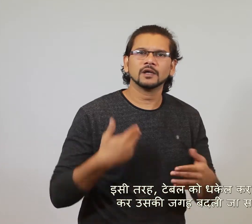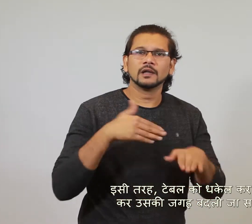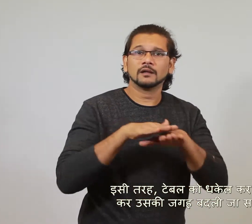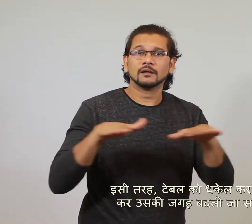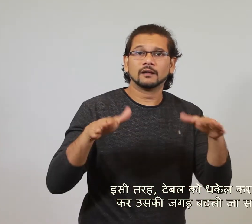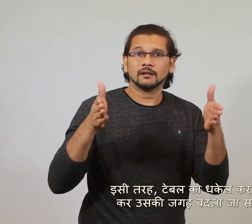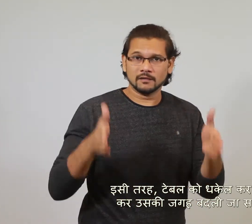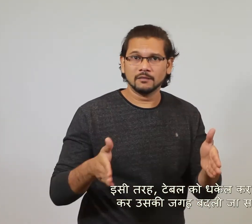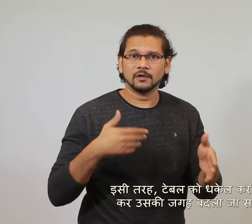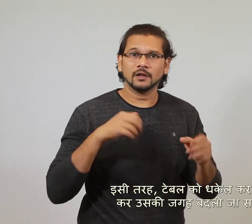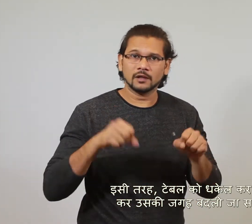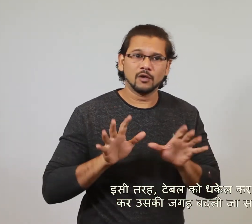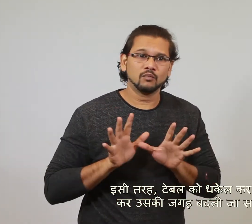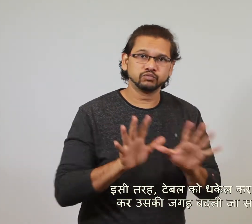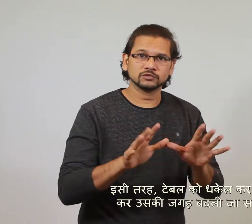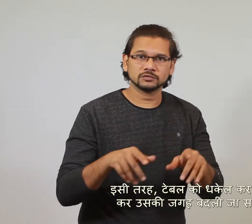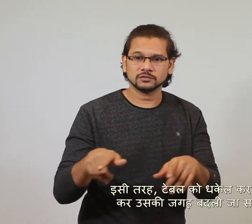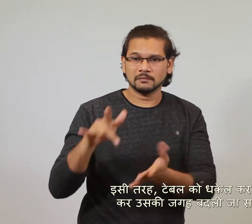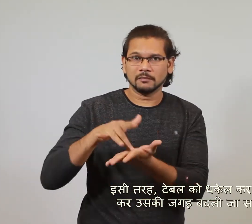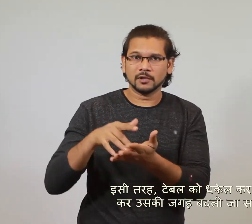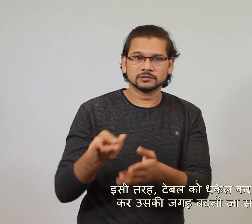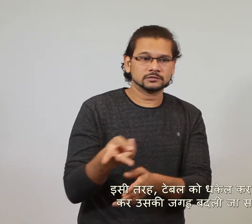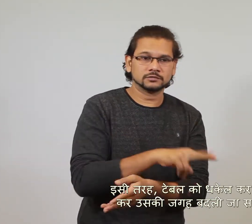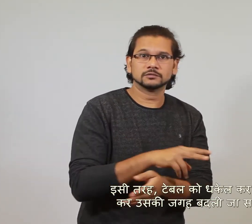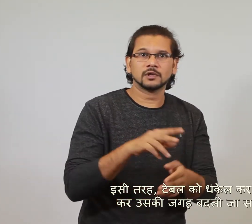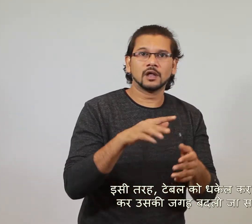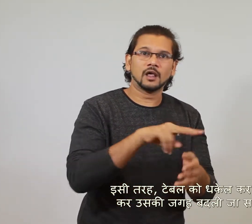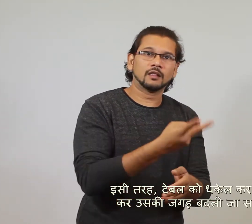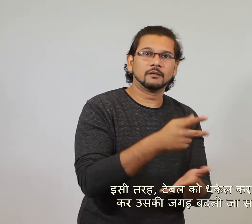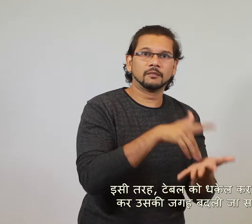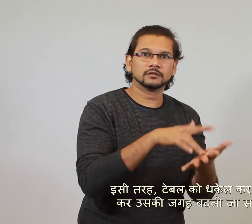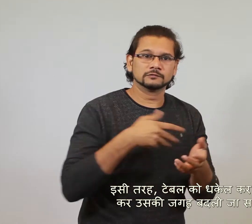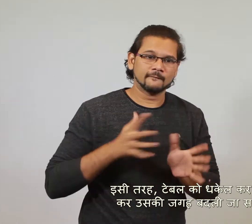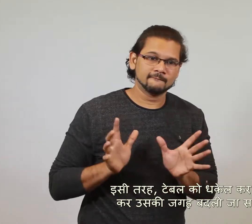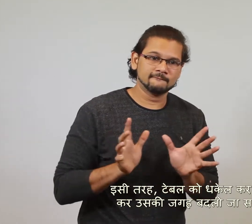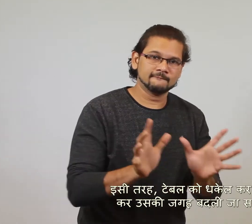इसी तरह तेबल को धकेल कर या खीच कर उसकी जगा बड़ली जा सकती है